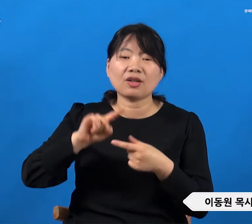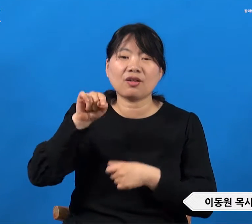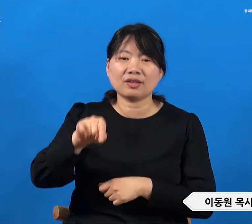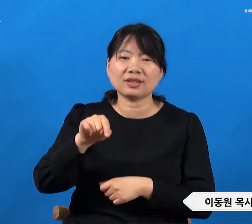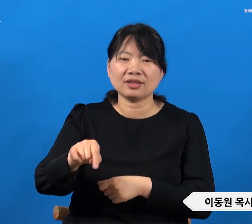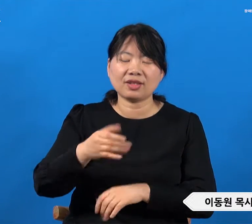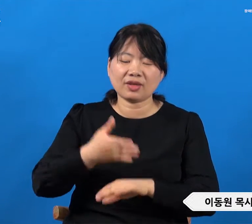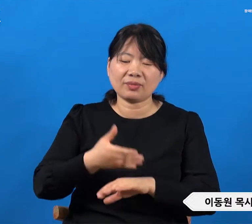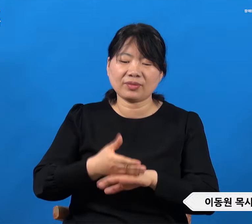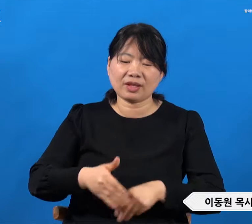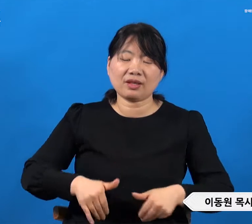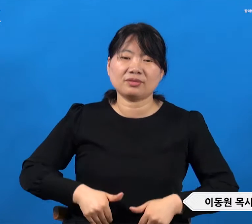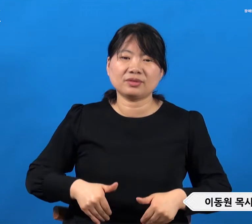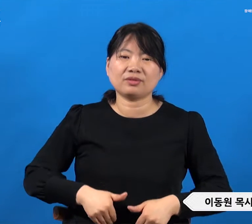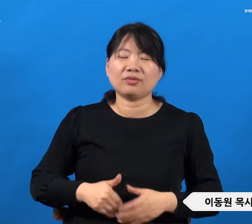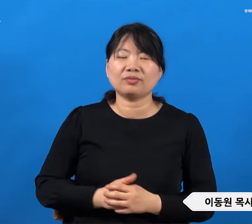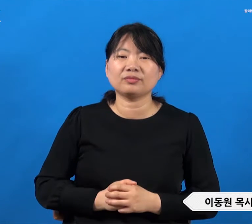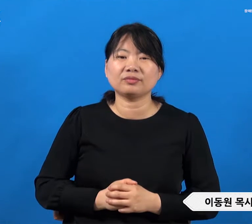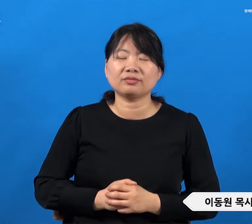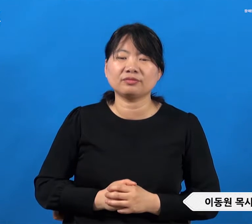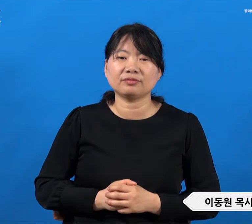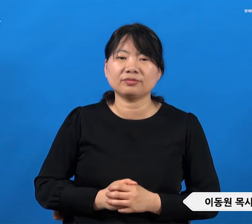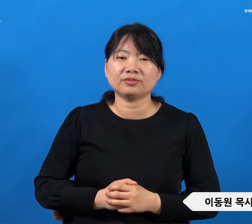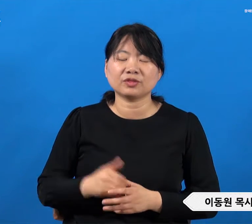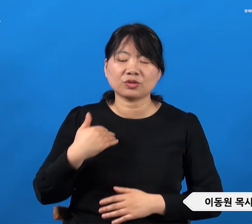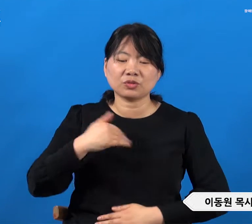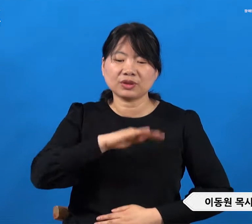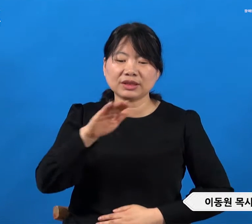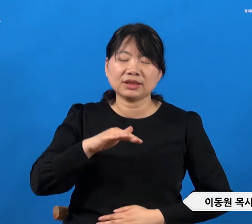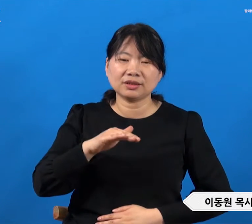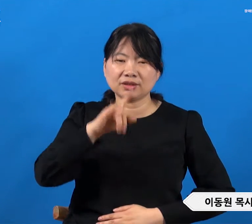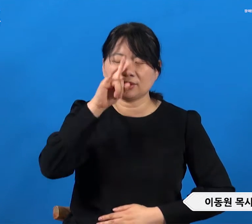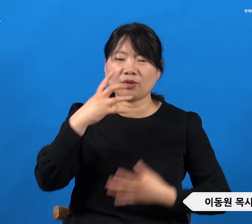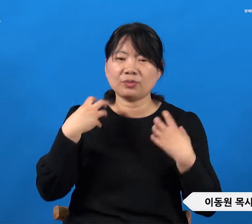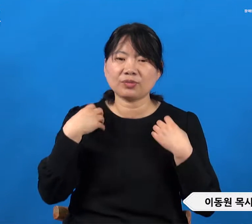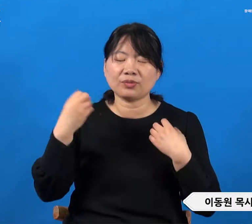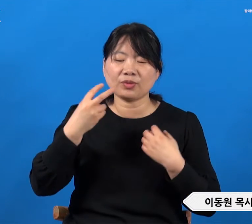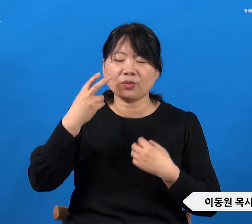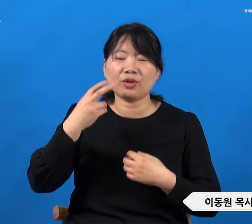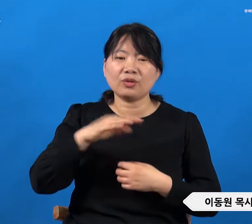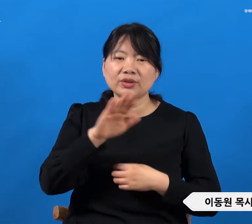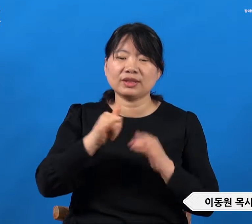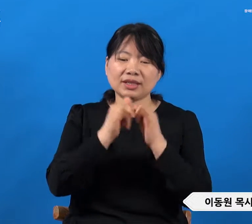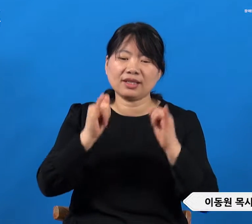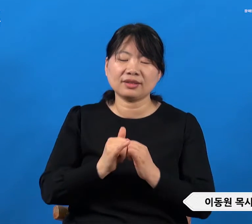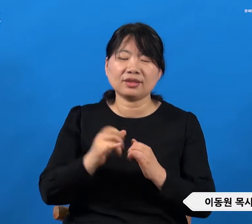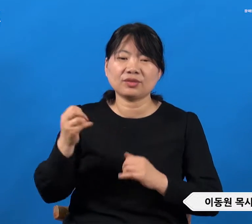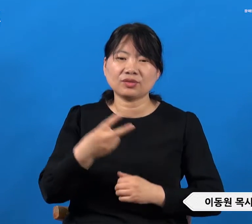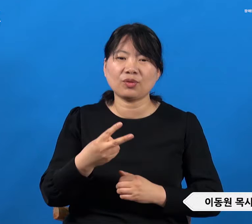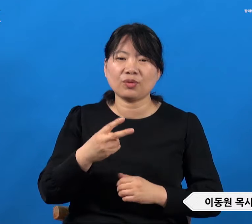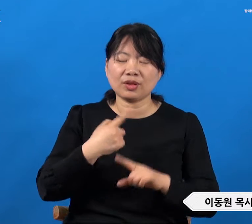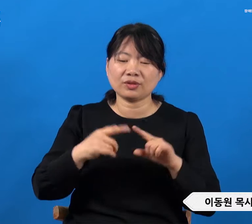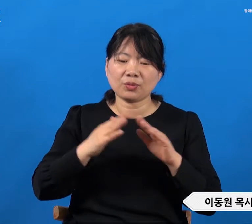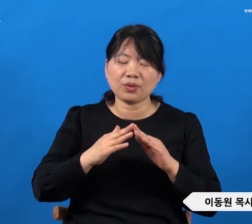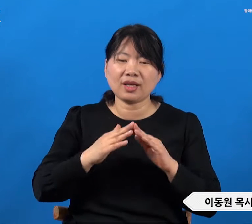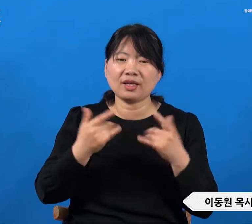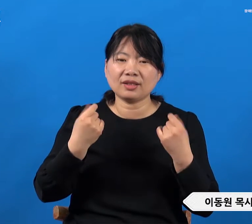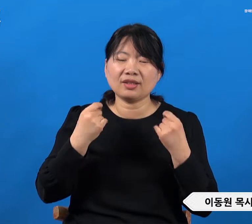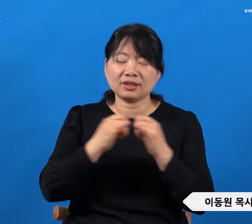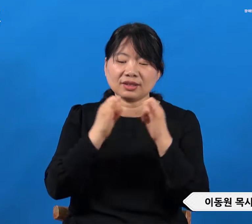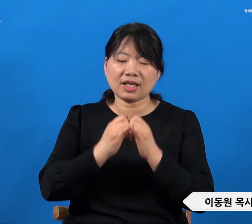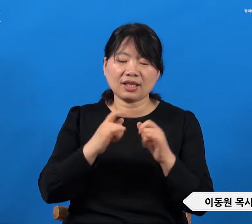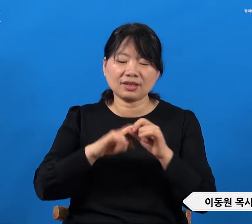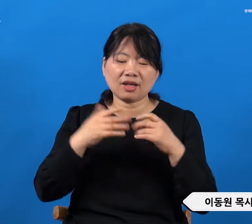사실은 감사해야 할 일입니다. 우리는 우리의 정부 혹은 우리의 사회 그리고 우리의 교회도